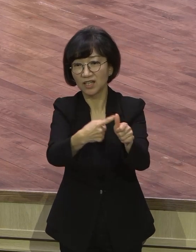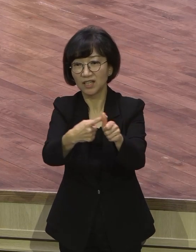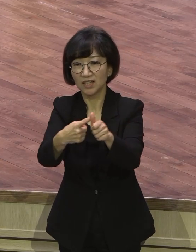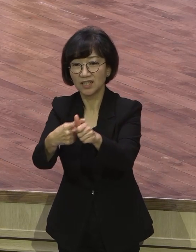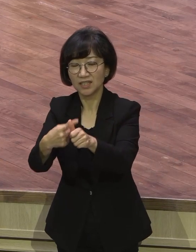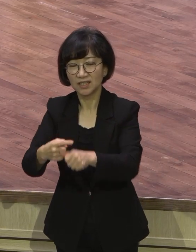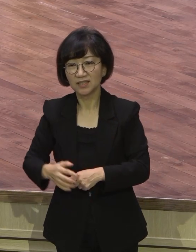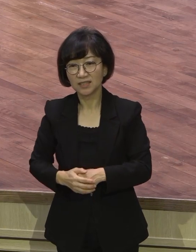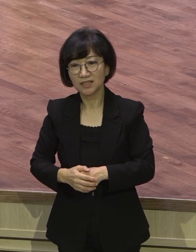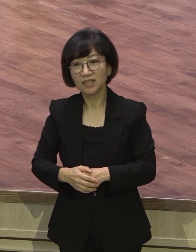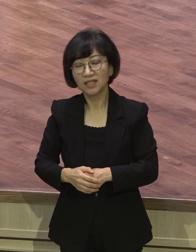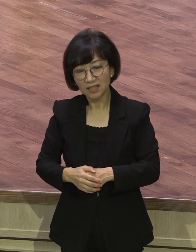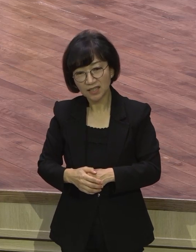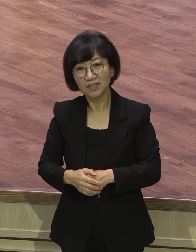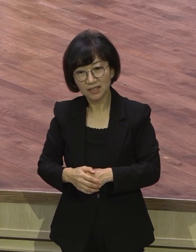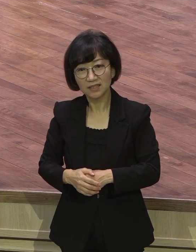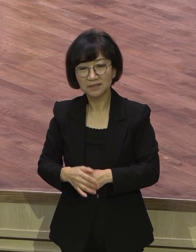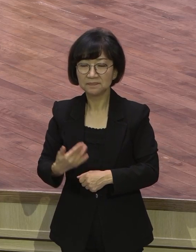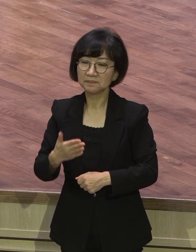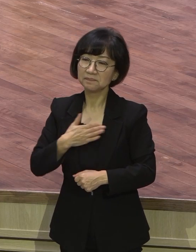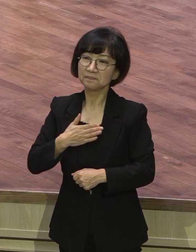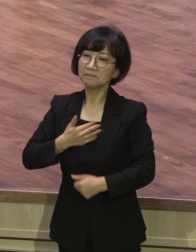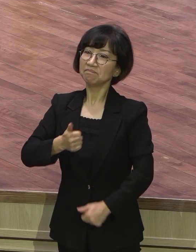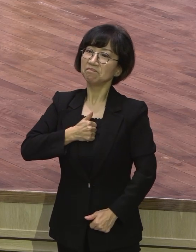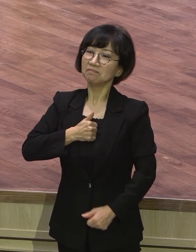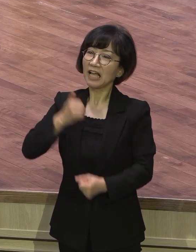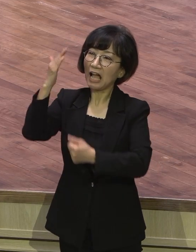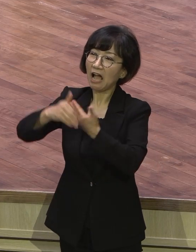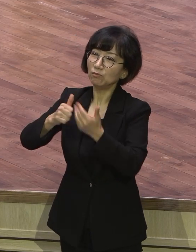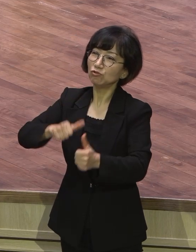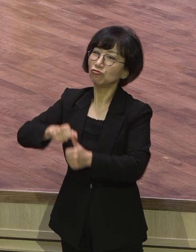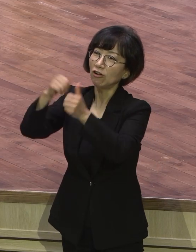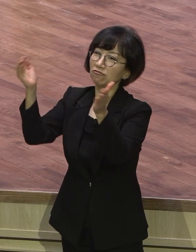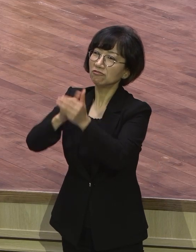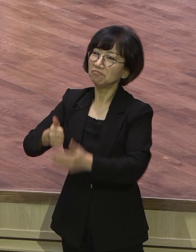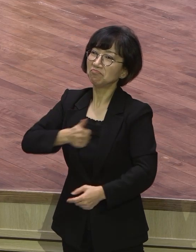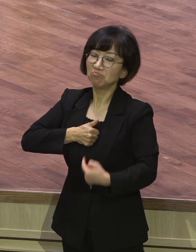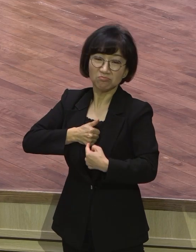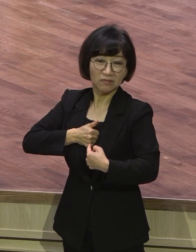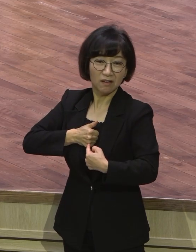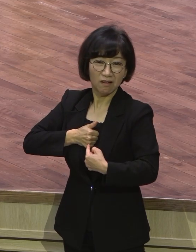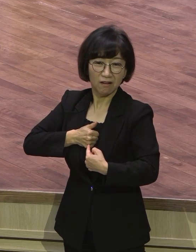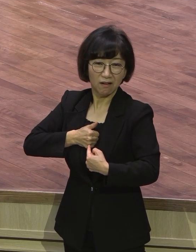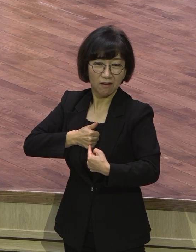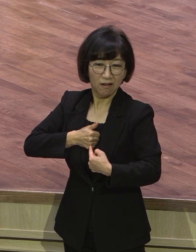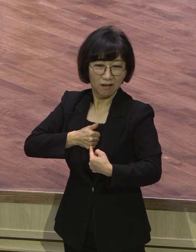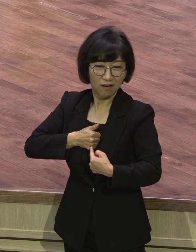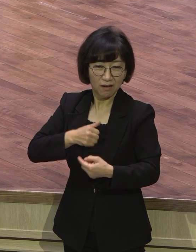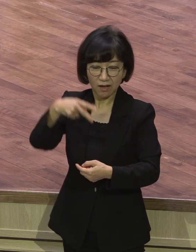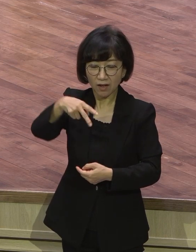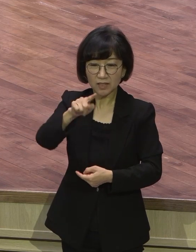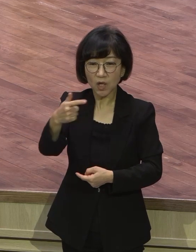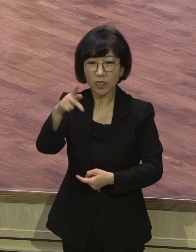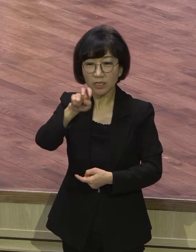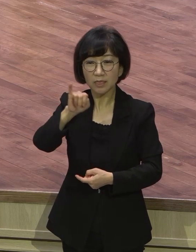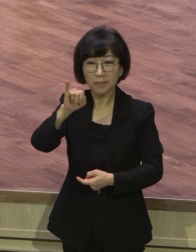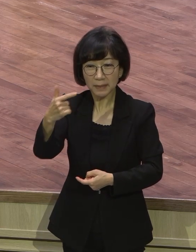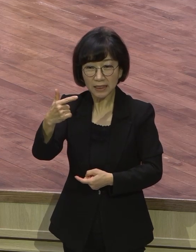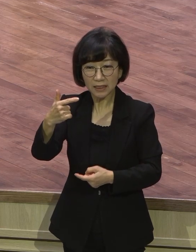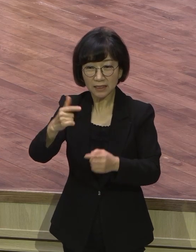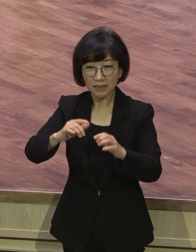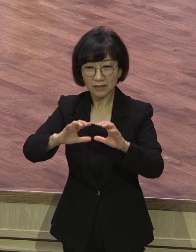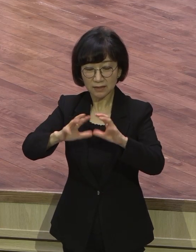갑니다. 이방인들이라고. 자기들만 선민이라고. 그때나 지금이나 똑같습니다. 선민의식. 이 선민의식이